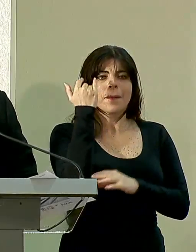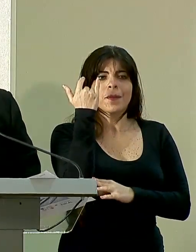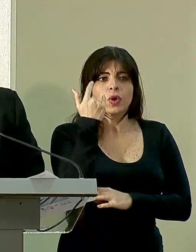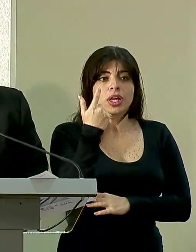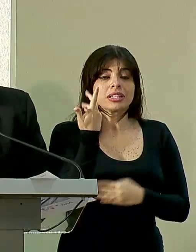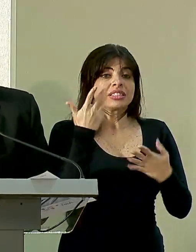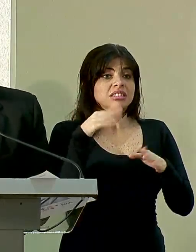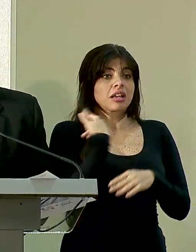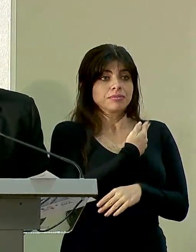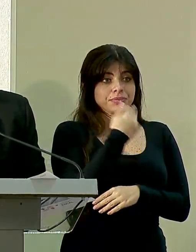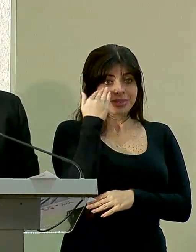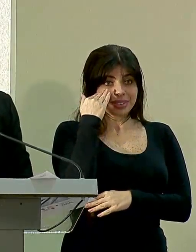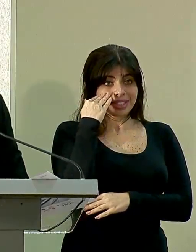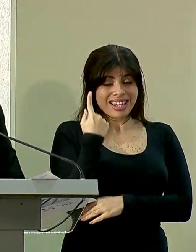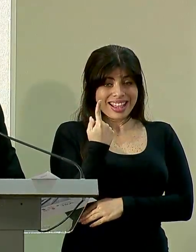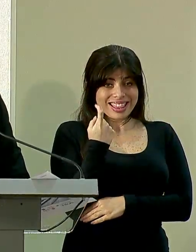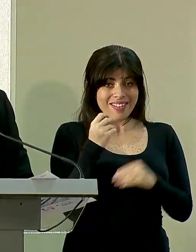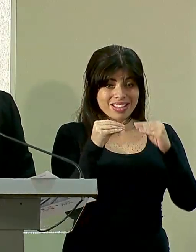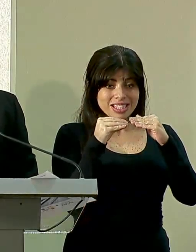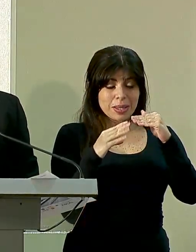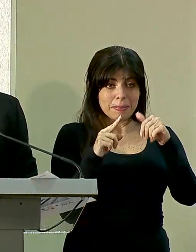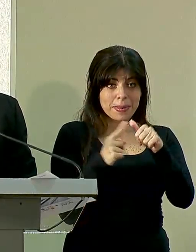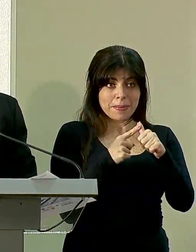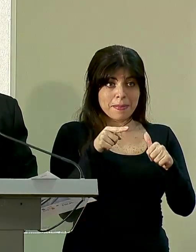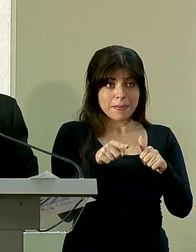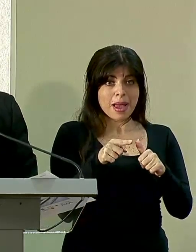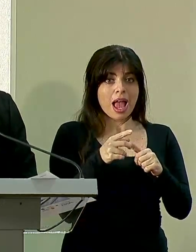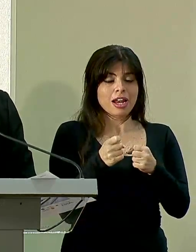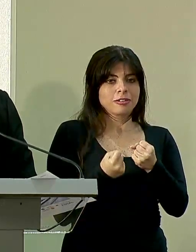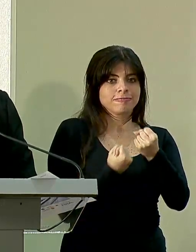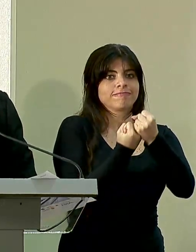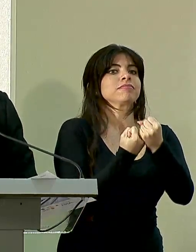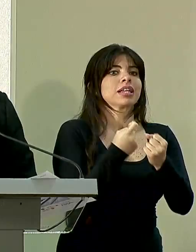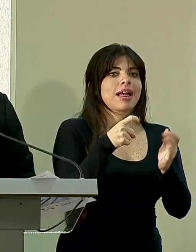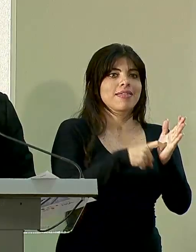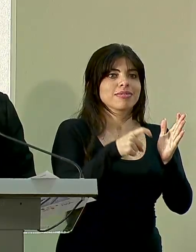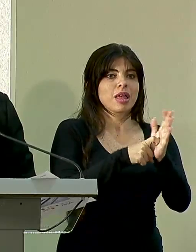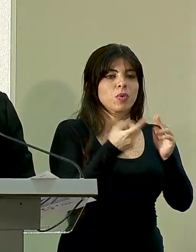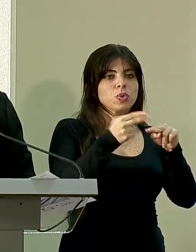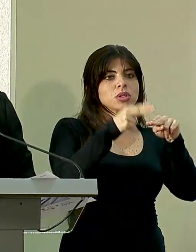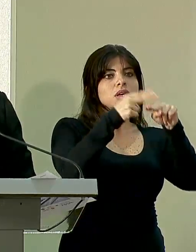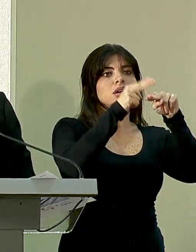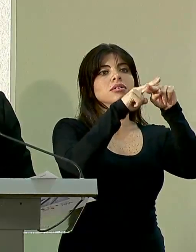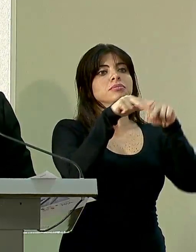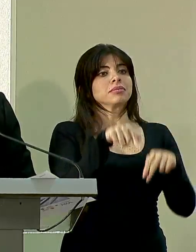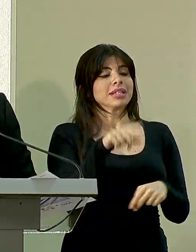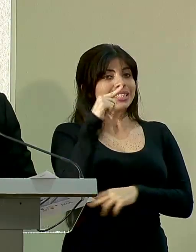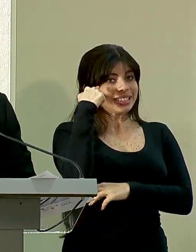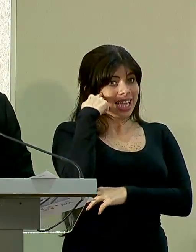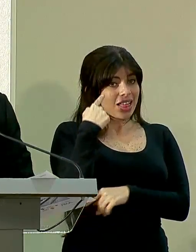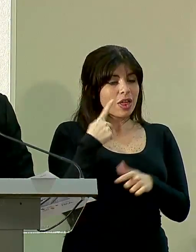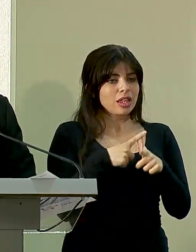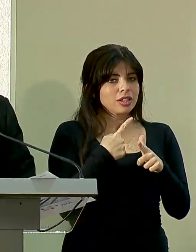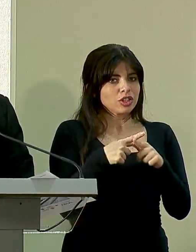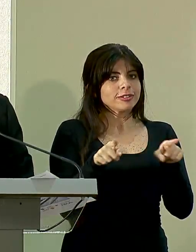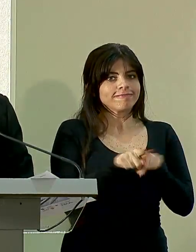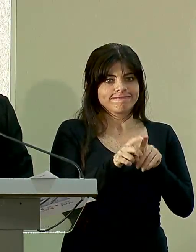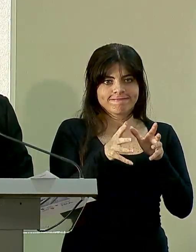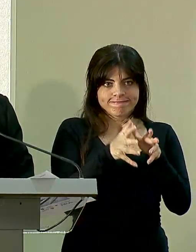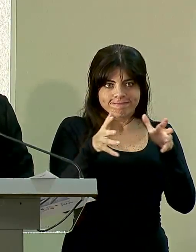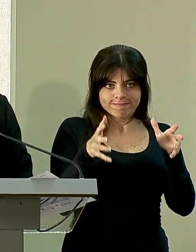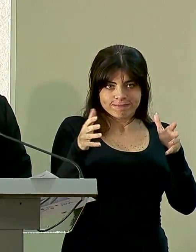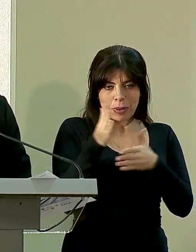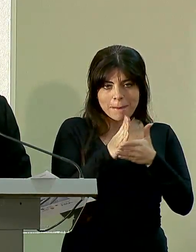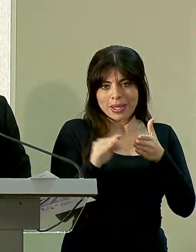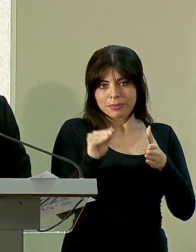que, como bien sabemos, el déficit primario alimenta en gran medida la deuda del Estado y además hace crecer de esta forma también el